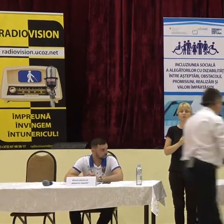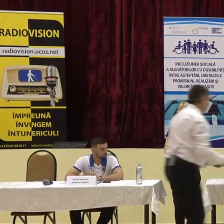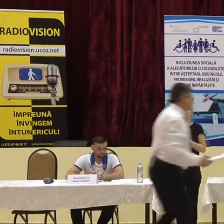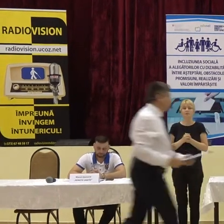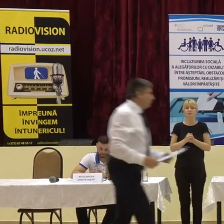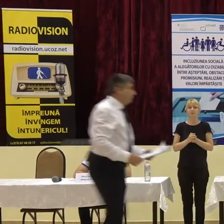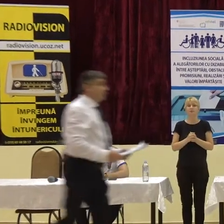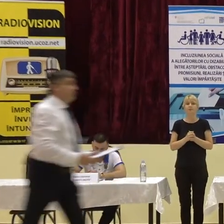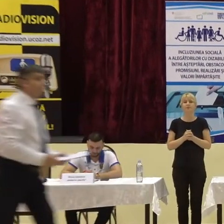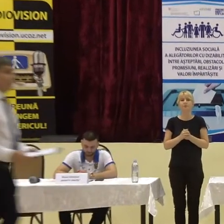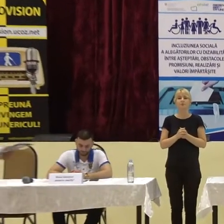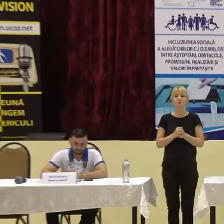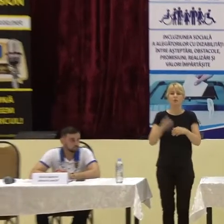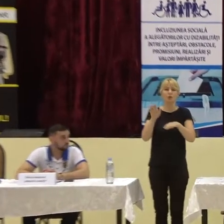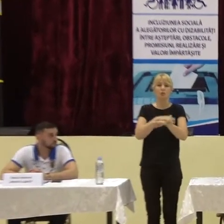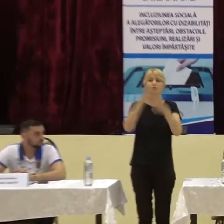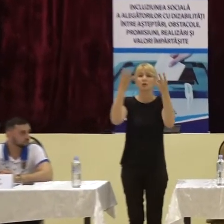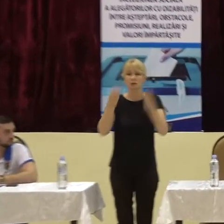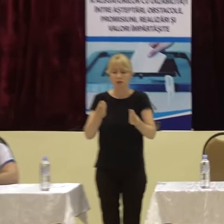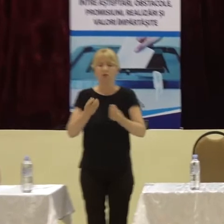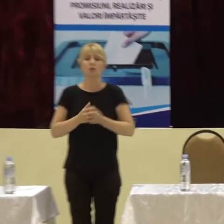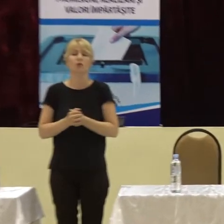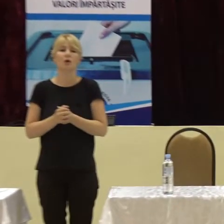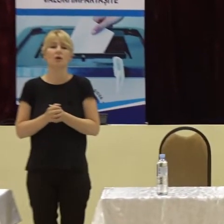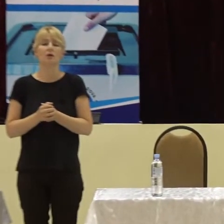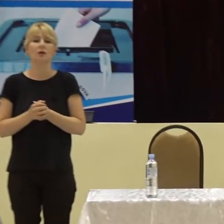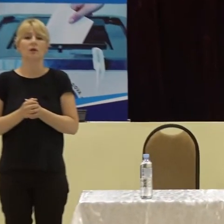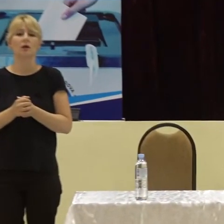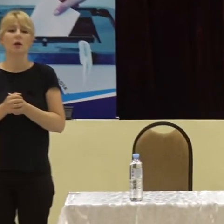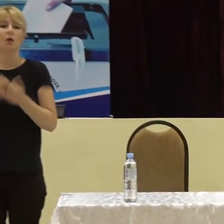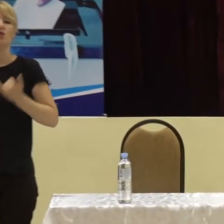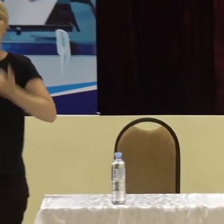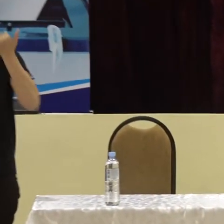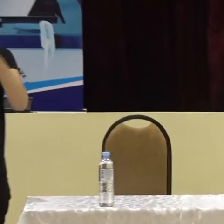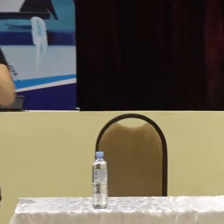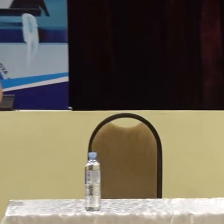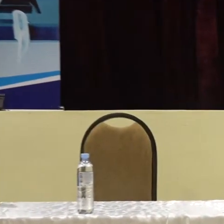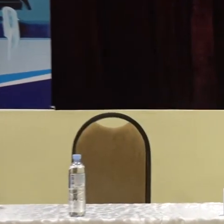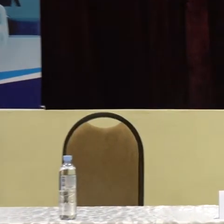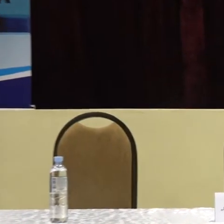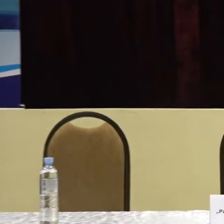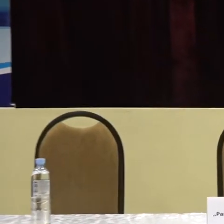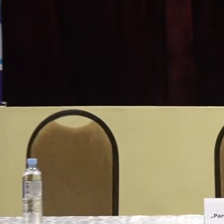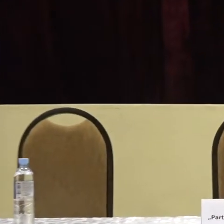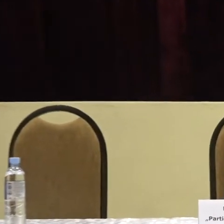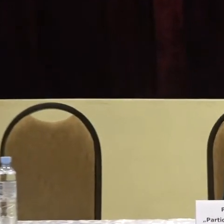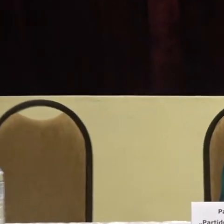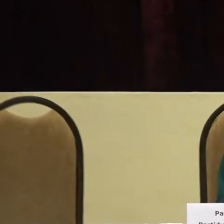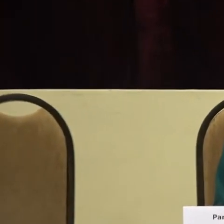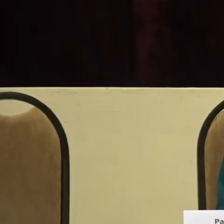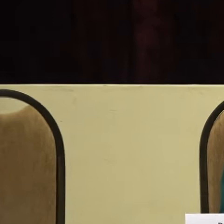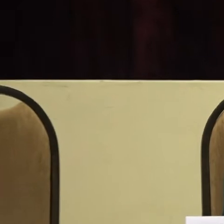Da. Bună ziua, doamnelor și domnilor, stimați cetățeni, stimate cetățeni. Eu reprezint Partidul